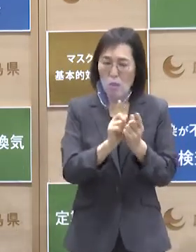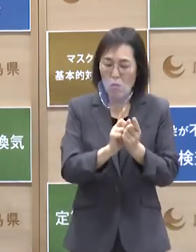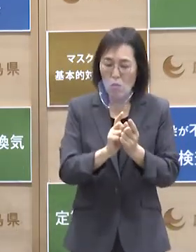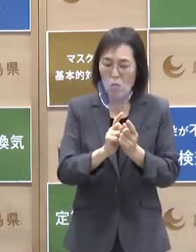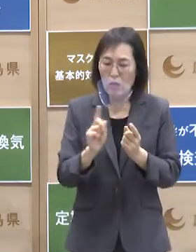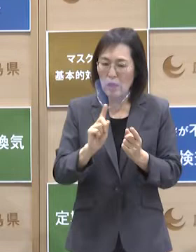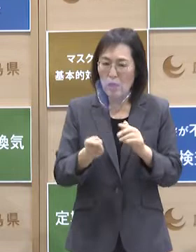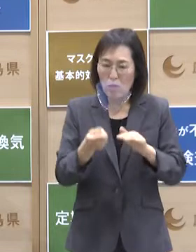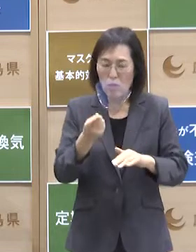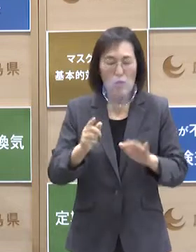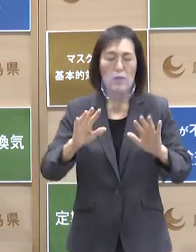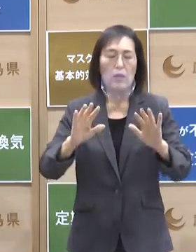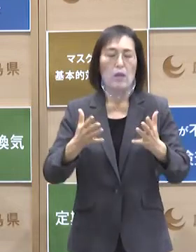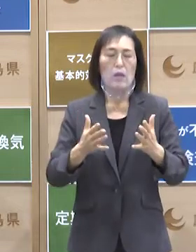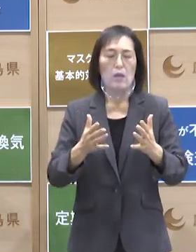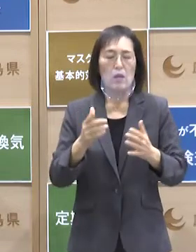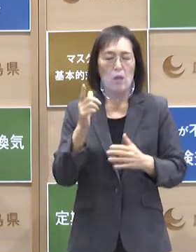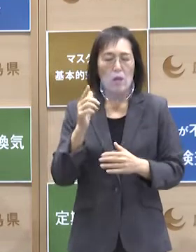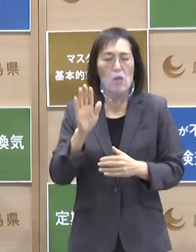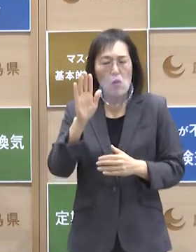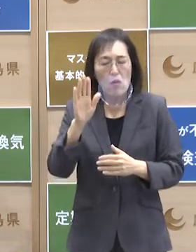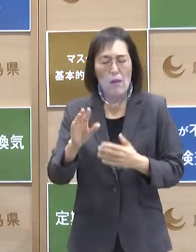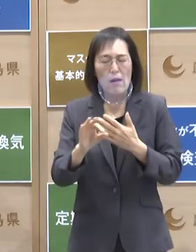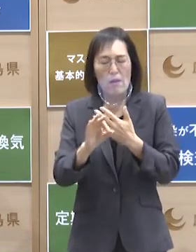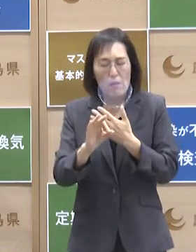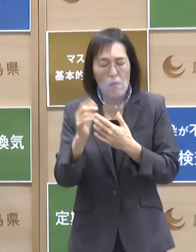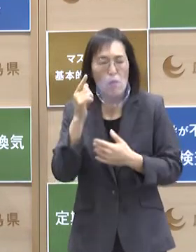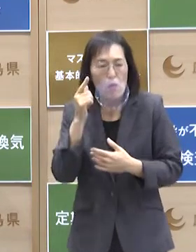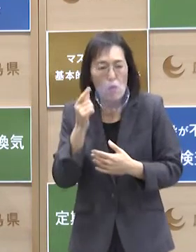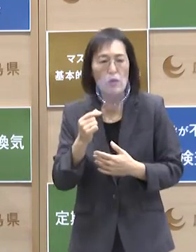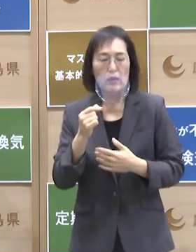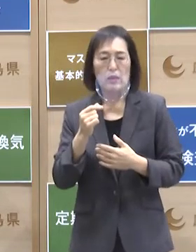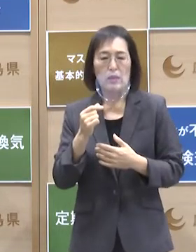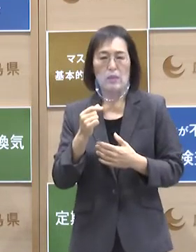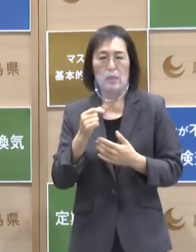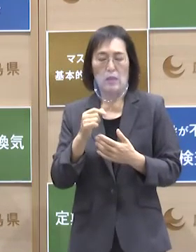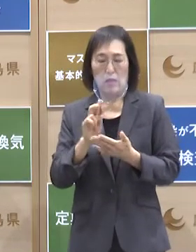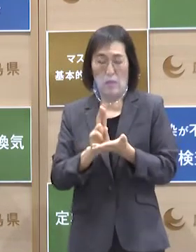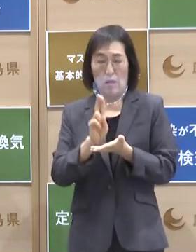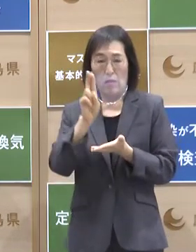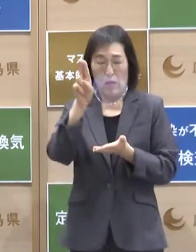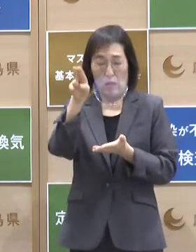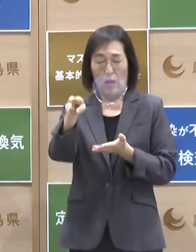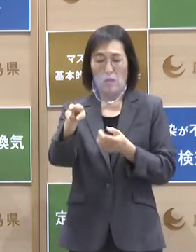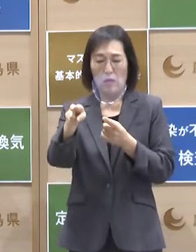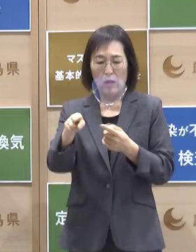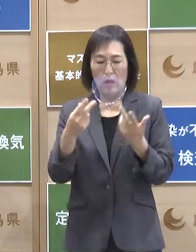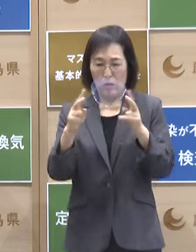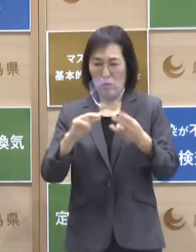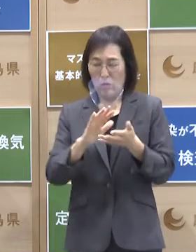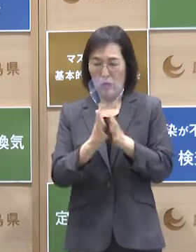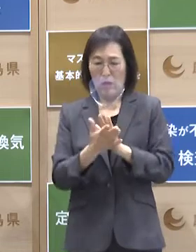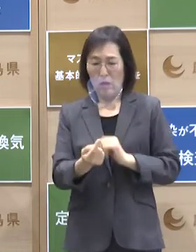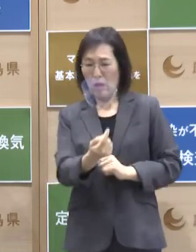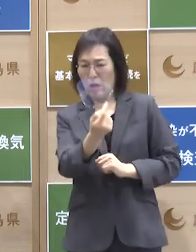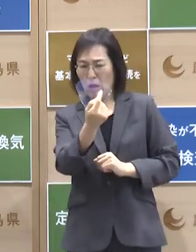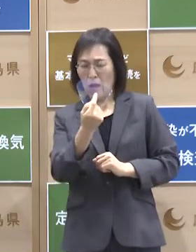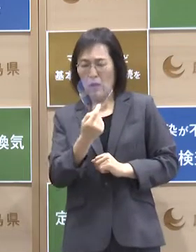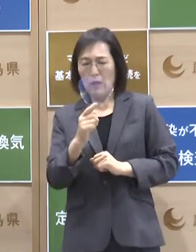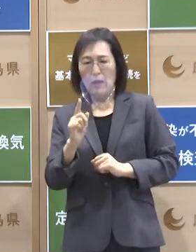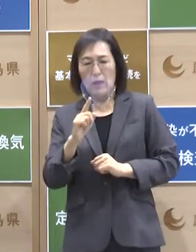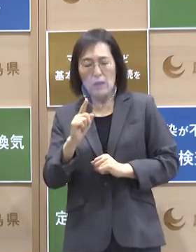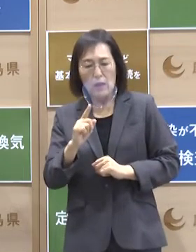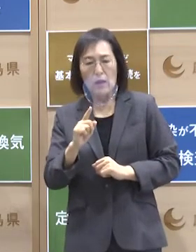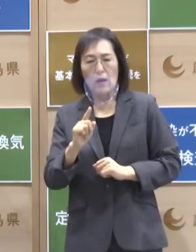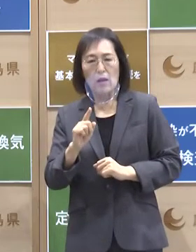ども、まあ、今後仮にその弾道ミサイルが本県に影響されるような形で、するような形で発